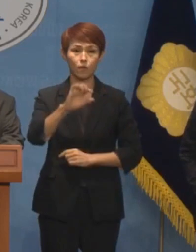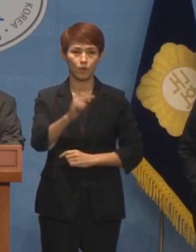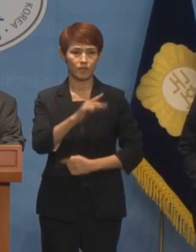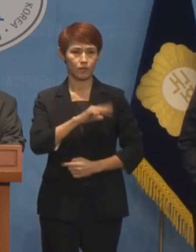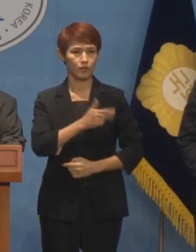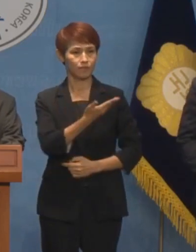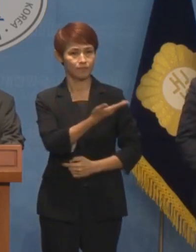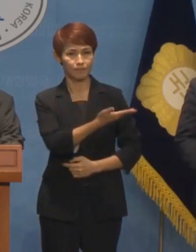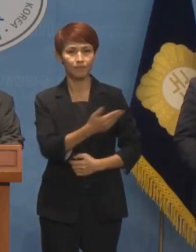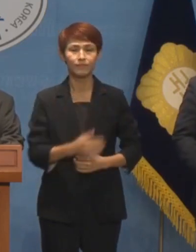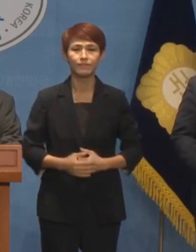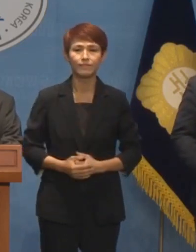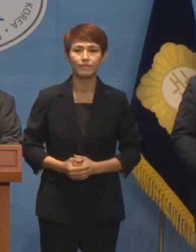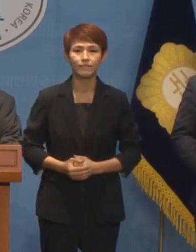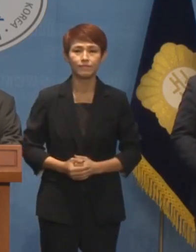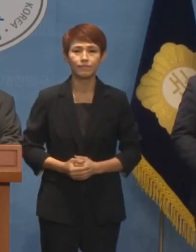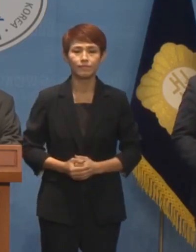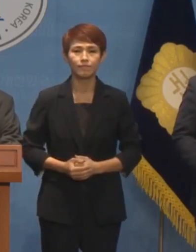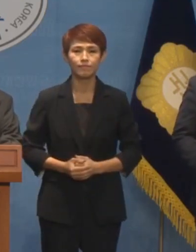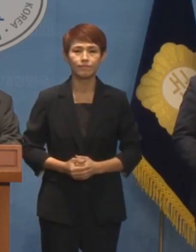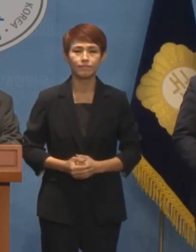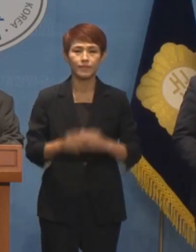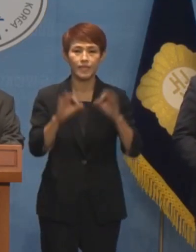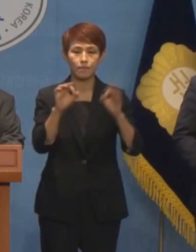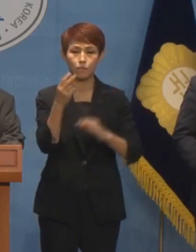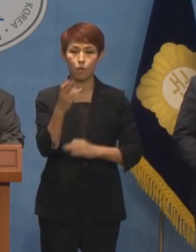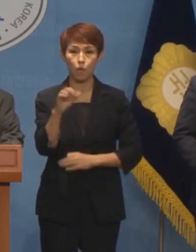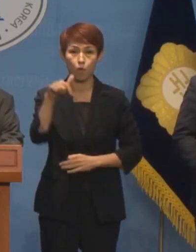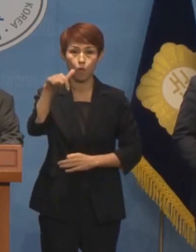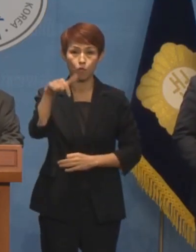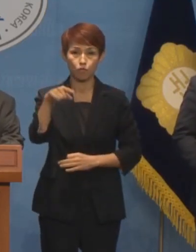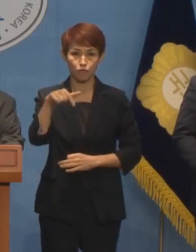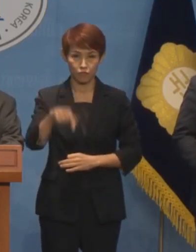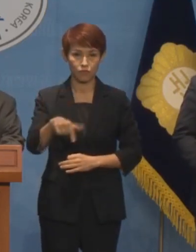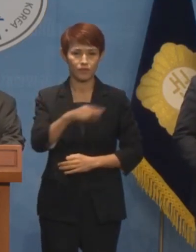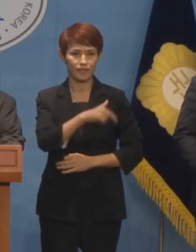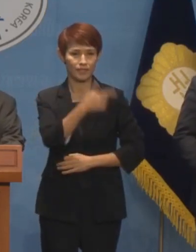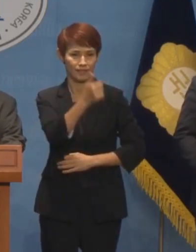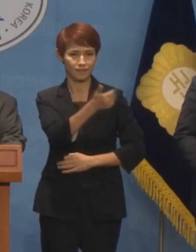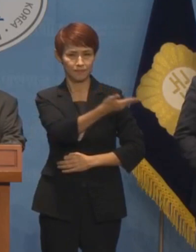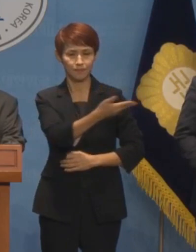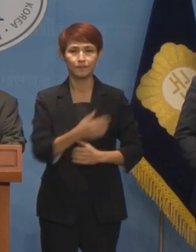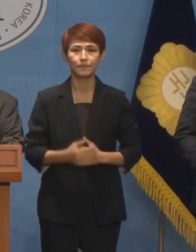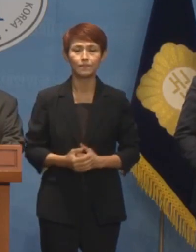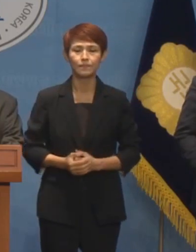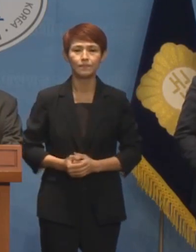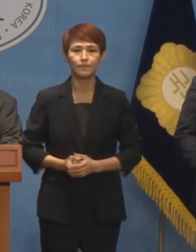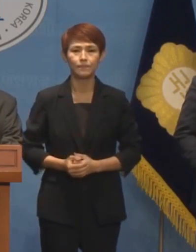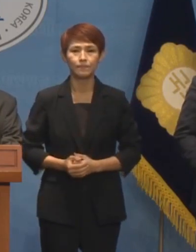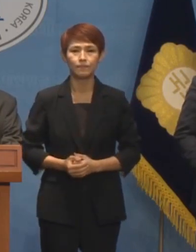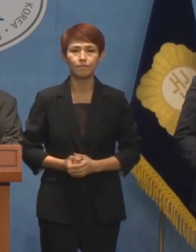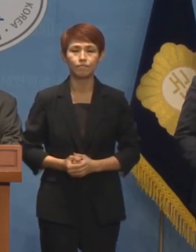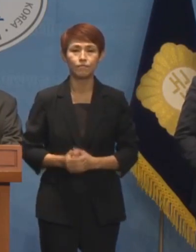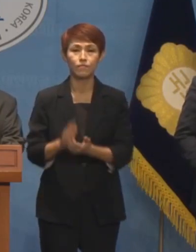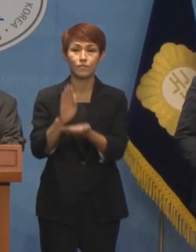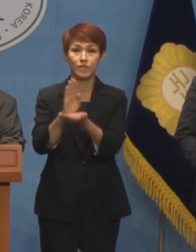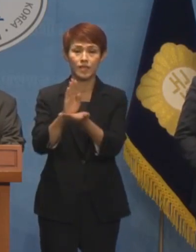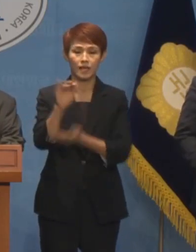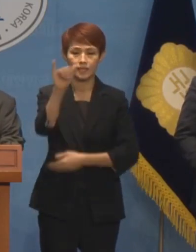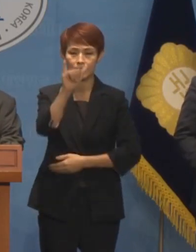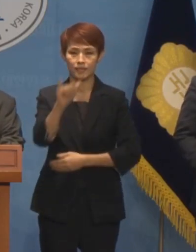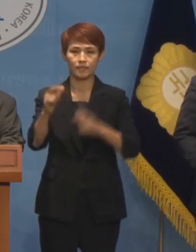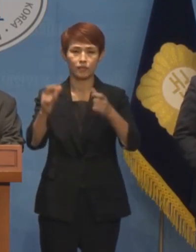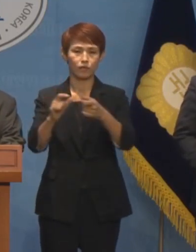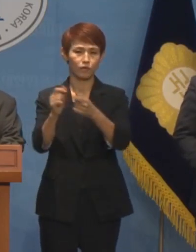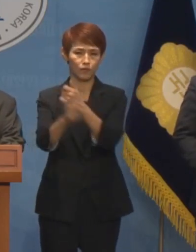참석해 주셨습니다. 그리고 김홍국 이사장님 참석해 주셨고요. 분당을